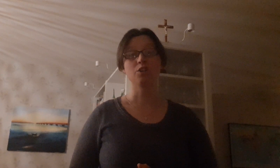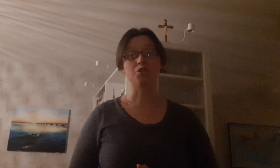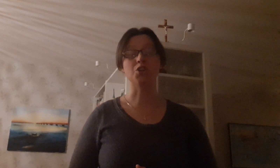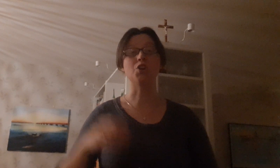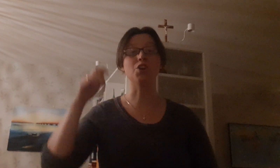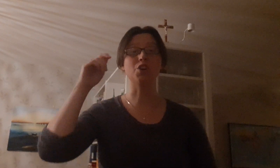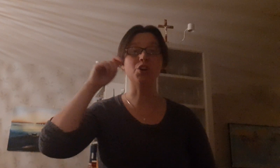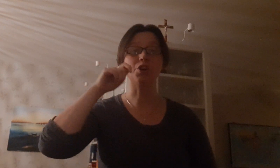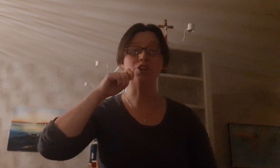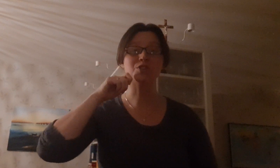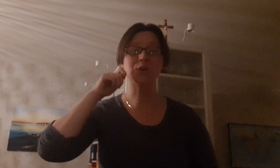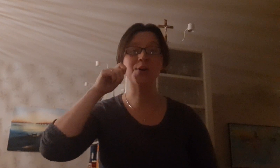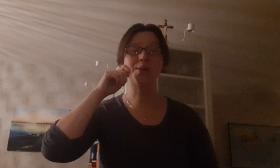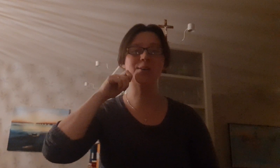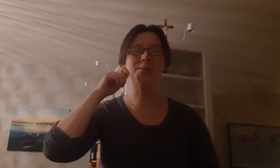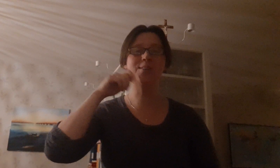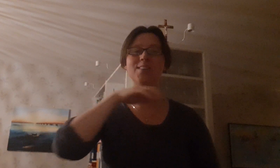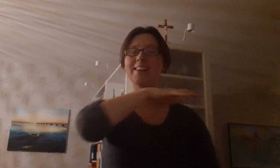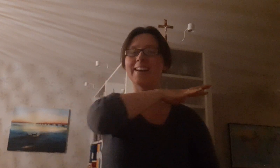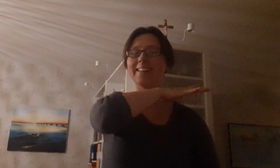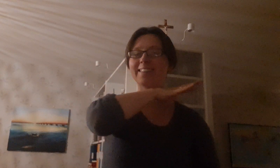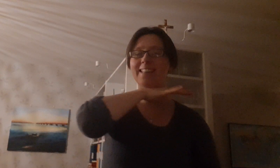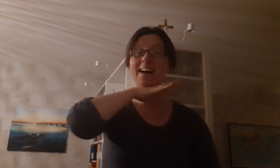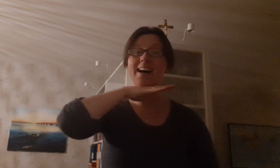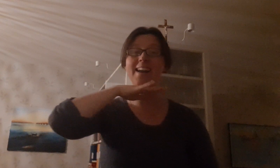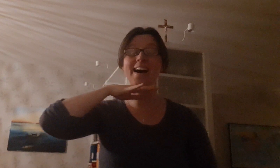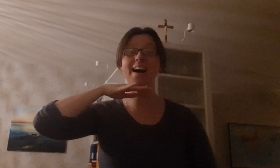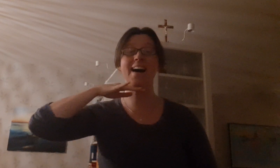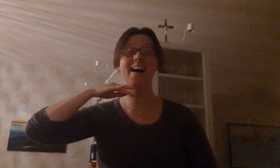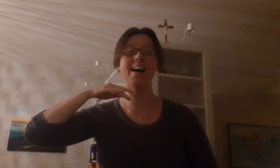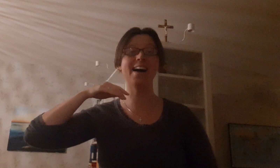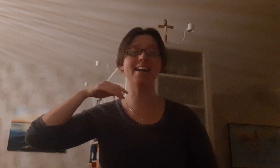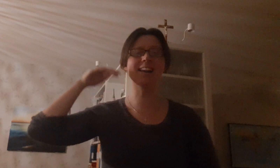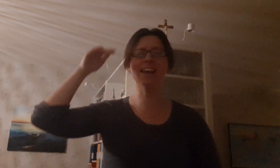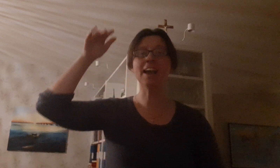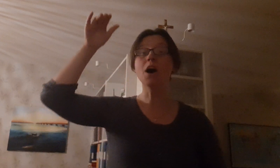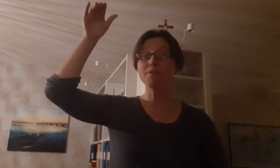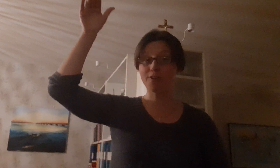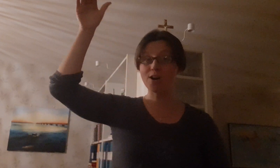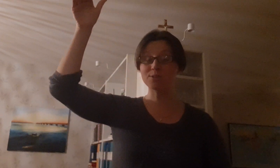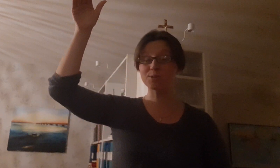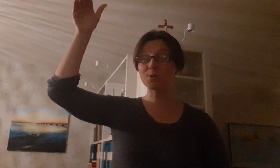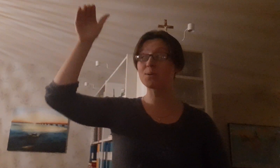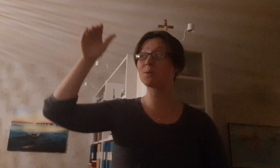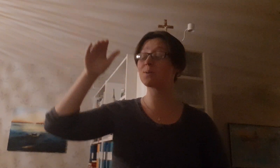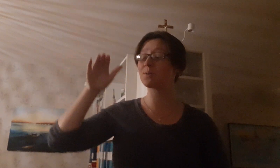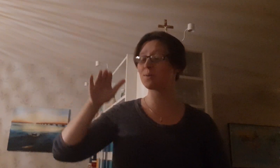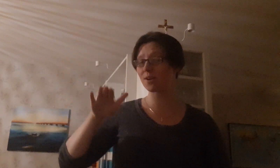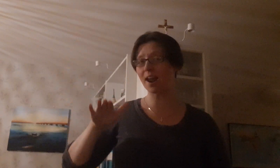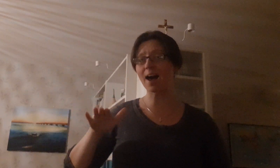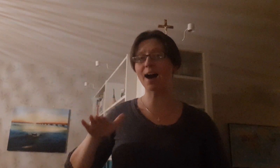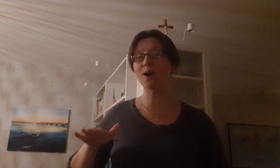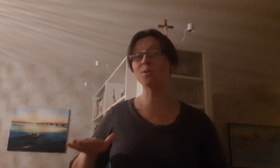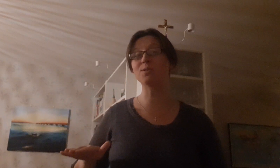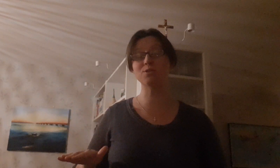Ty julen är härlig för stora och